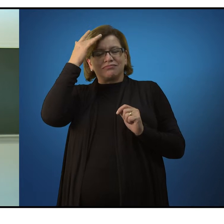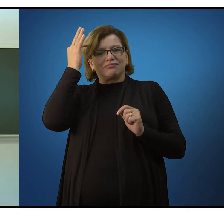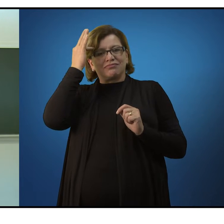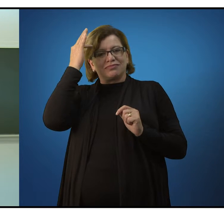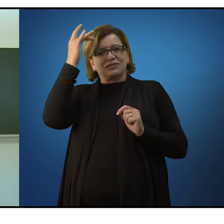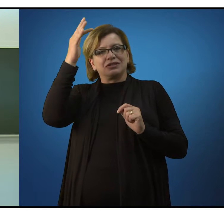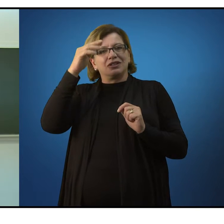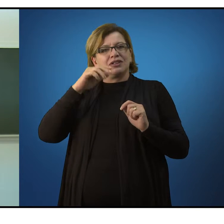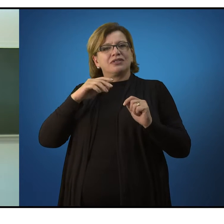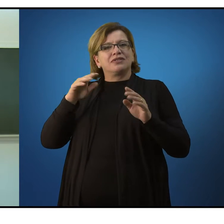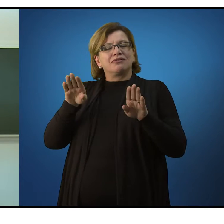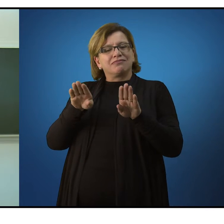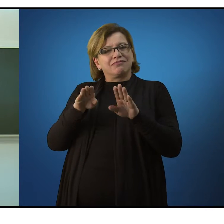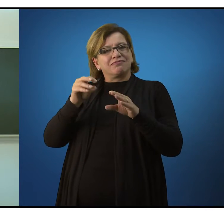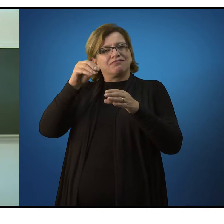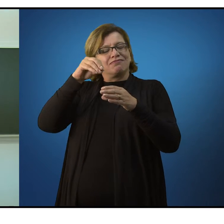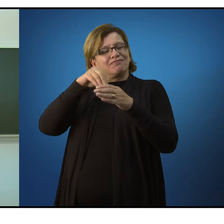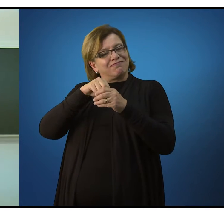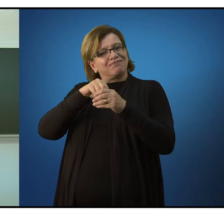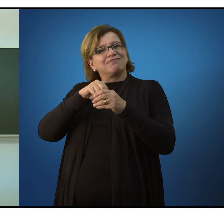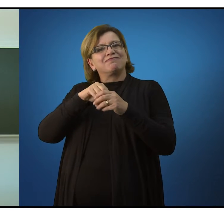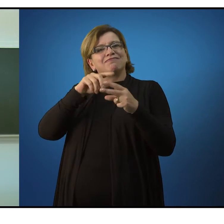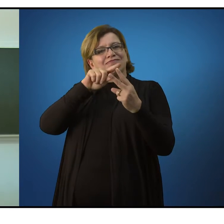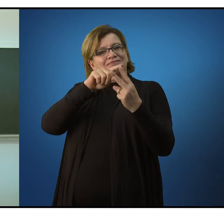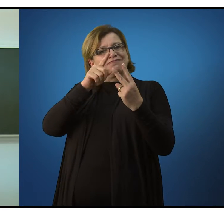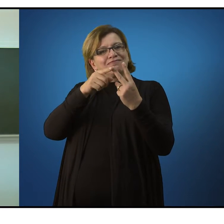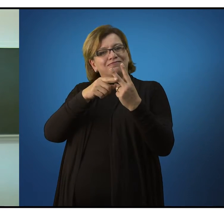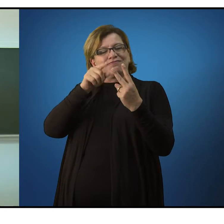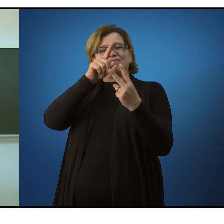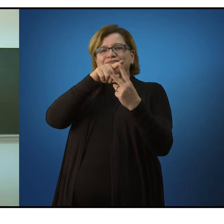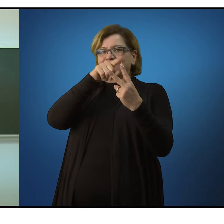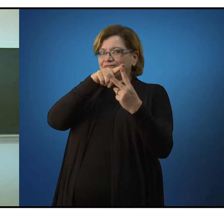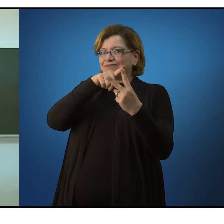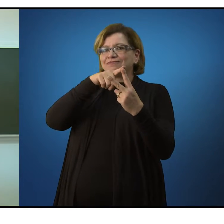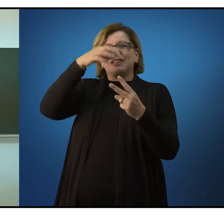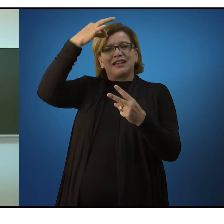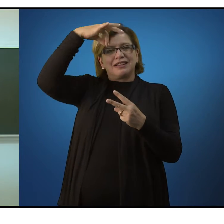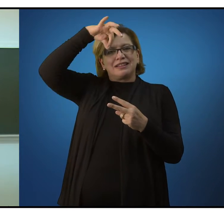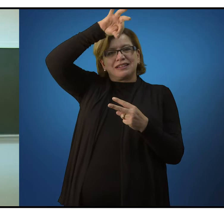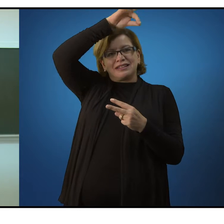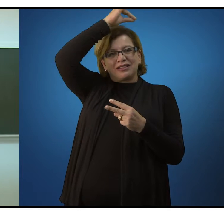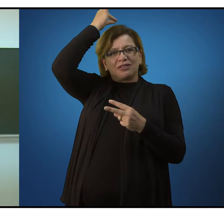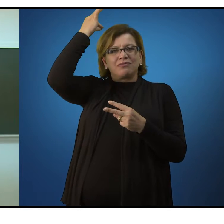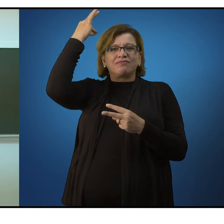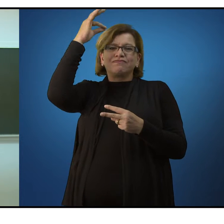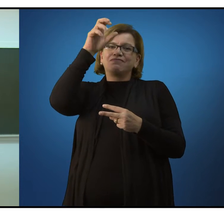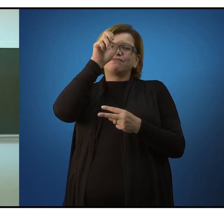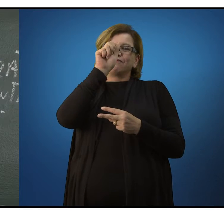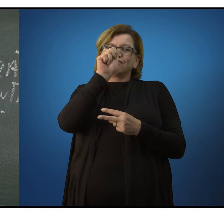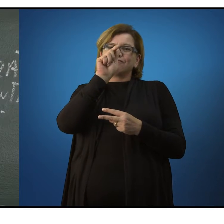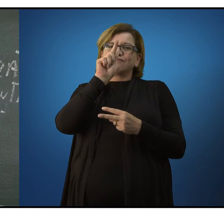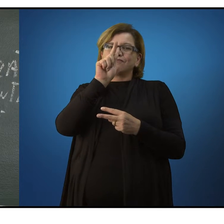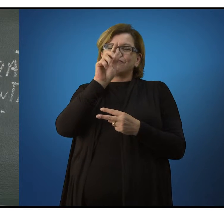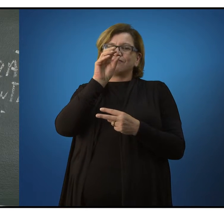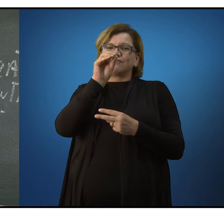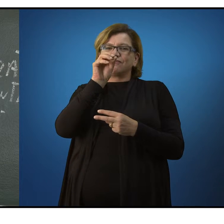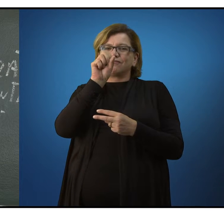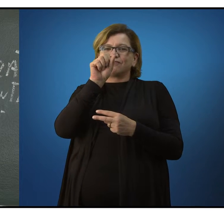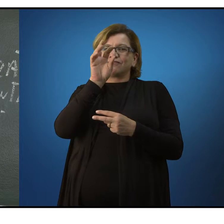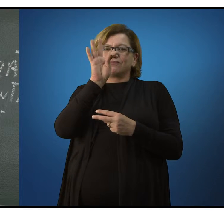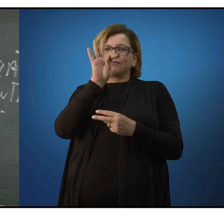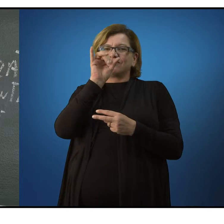filósofos, teólogos dentro disso, que patrística é Santo Agostinho,